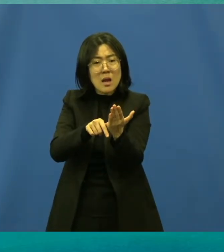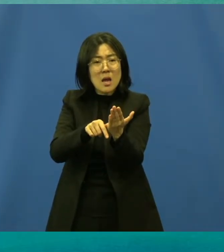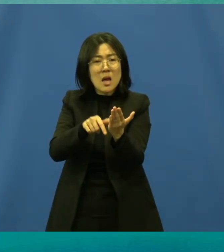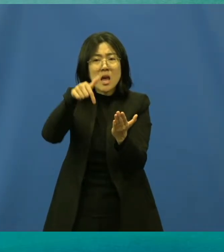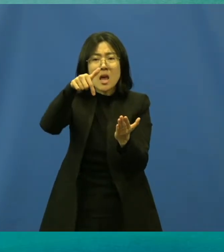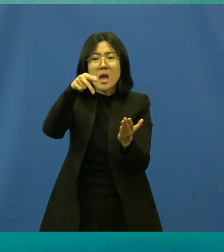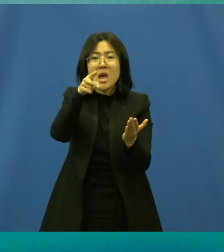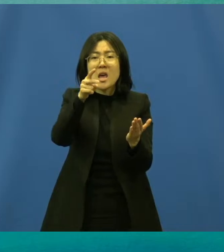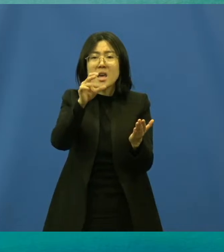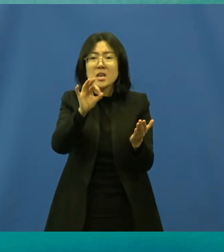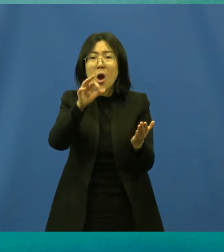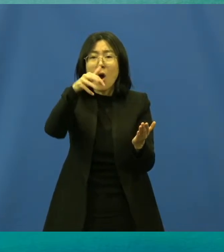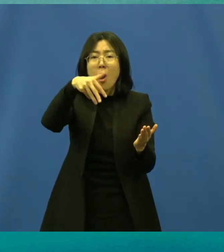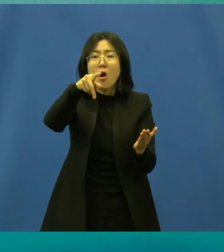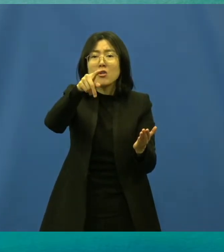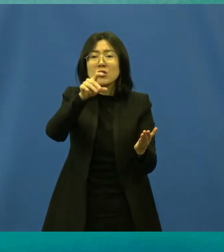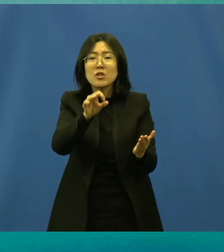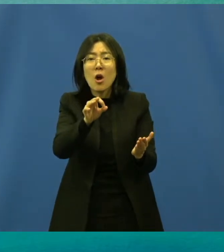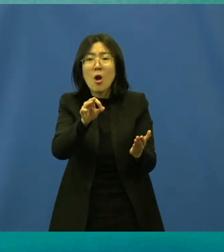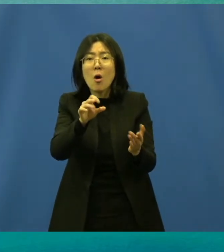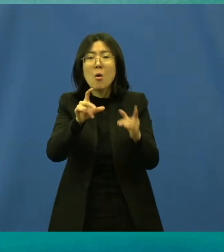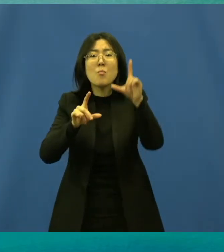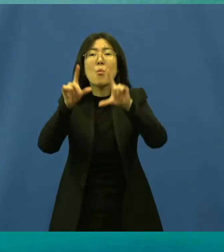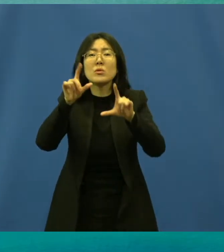경청해야 합니다. 경청해야 합니다.